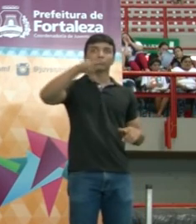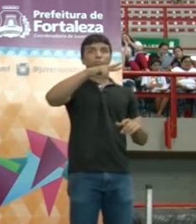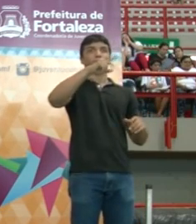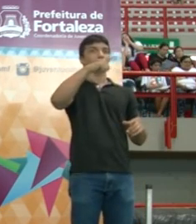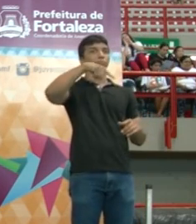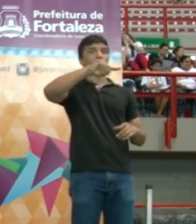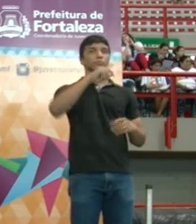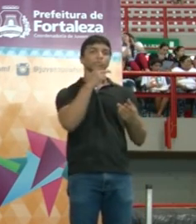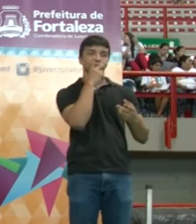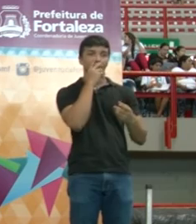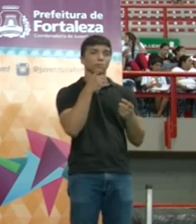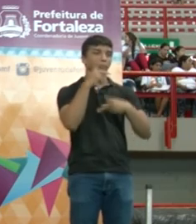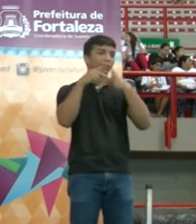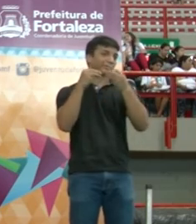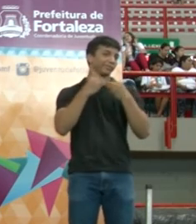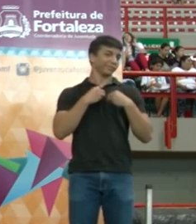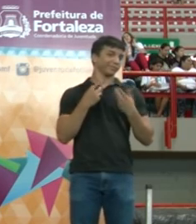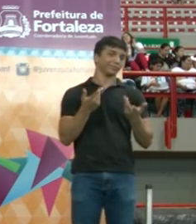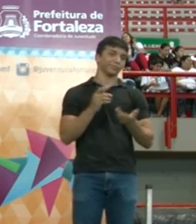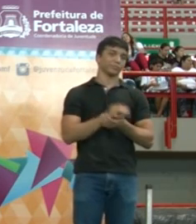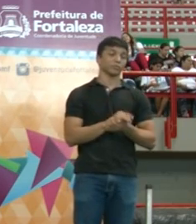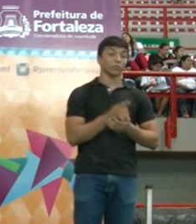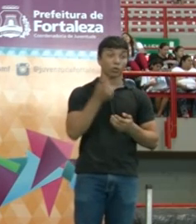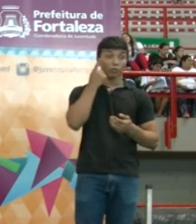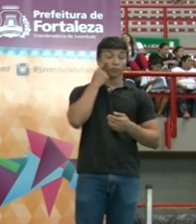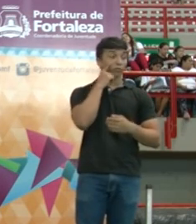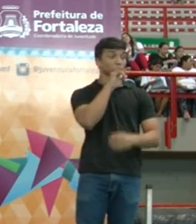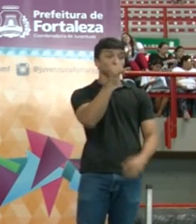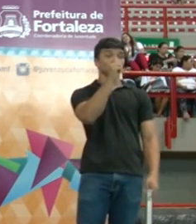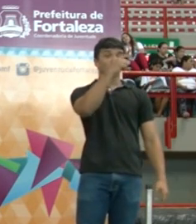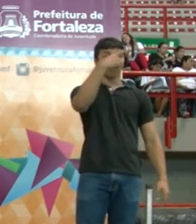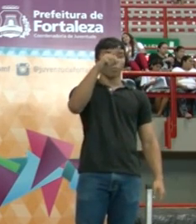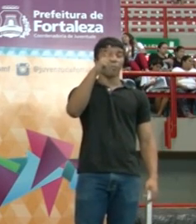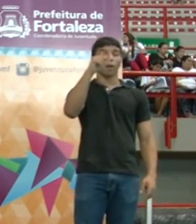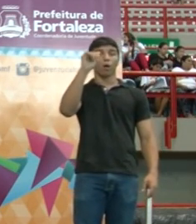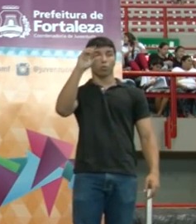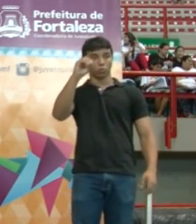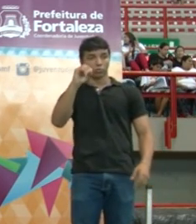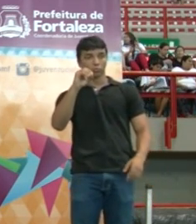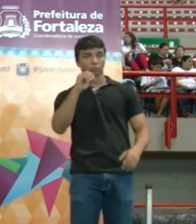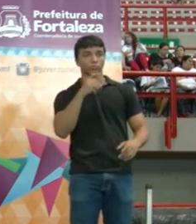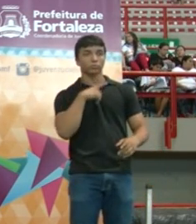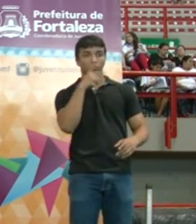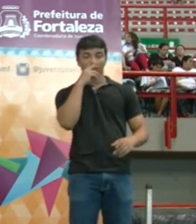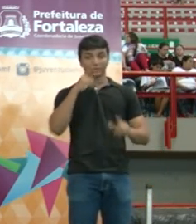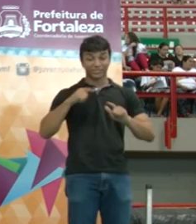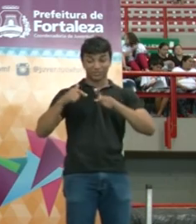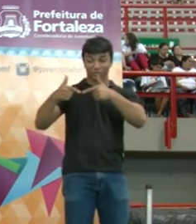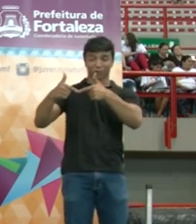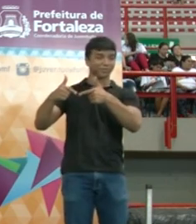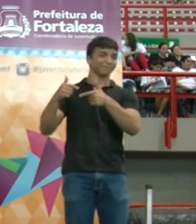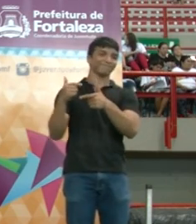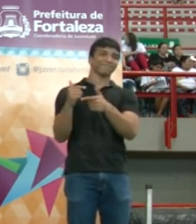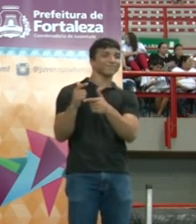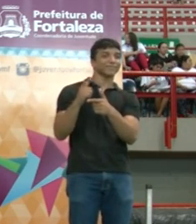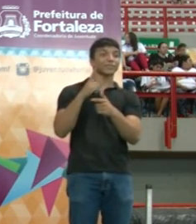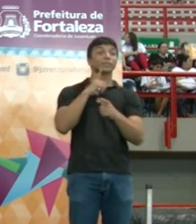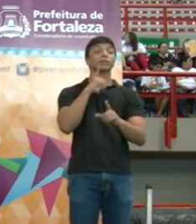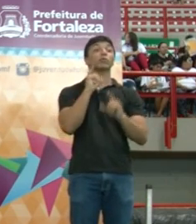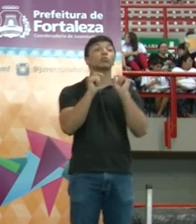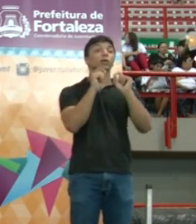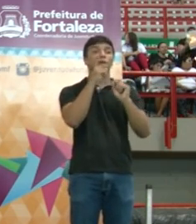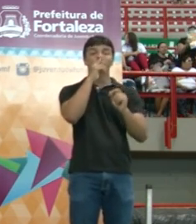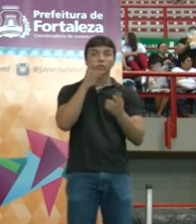pronto para quando... Eu vi o que o João Paulo falou, João Paulo Gugel, que não existe sorte, né? Existe você estar